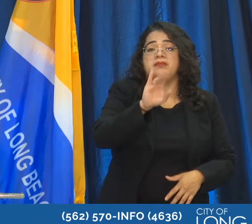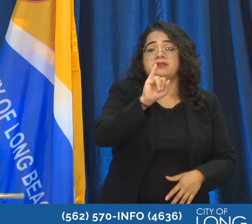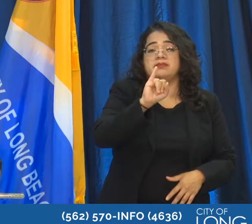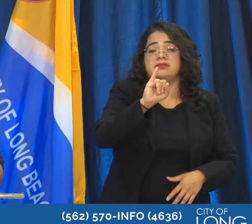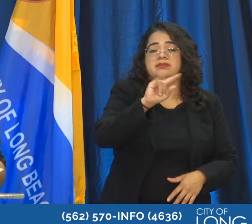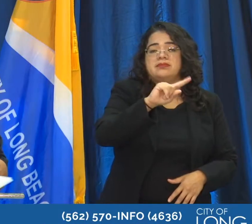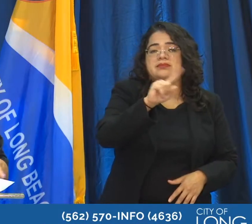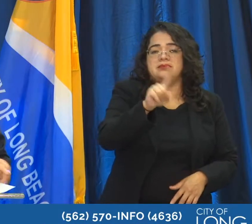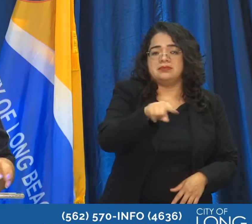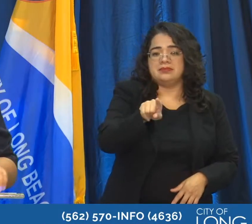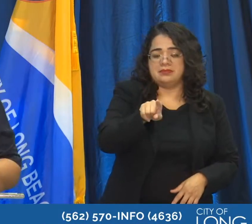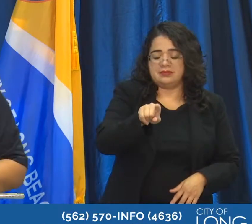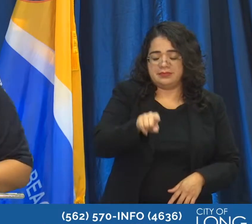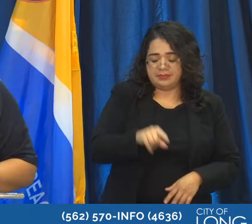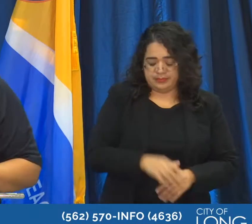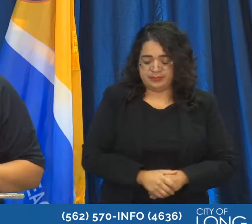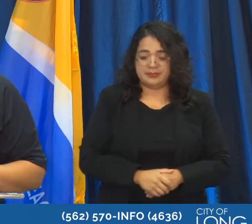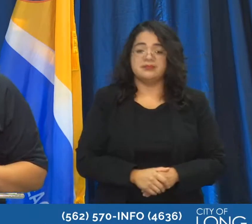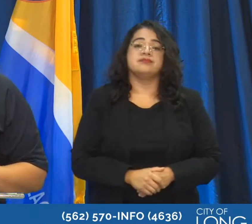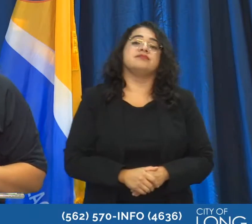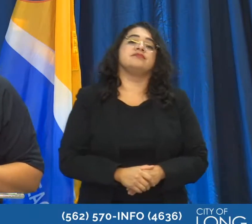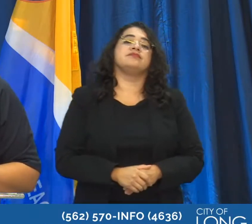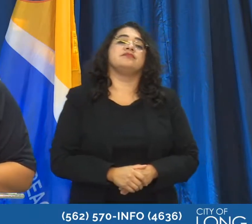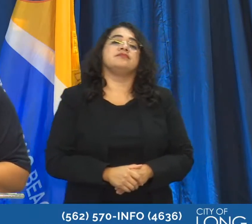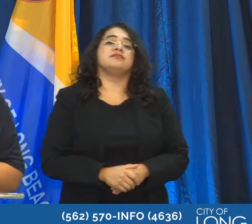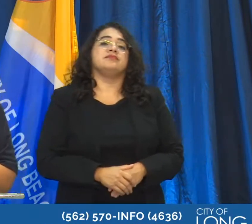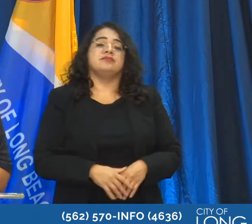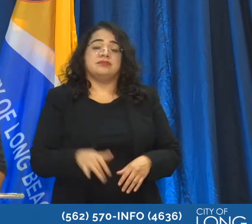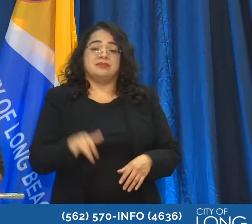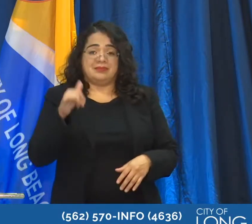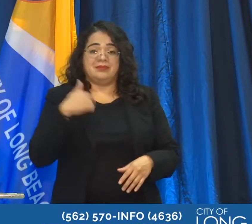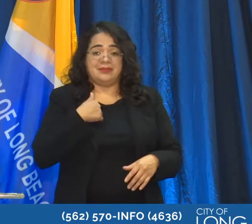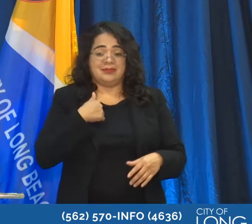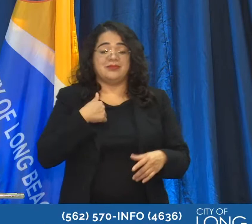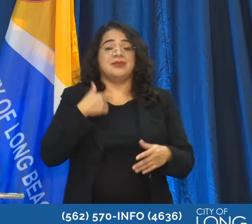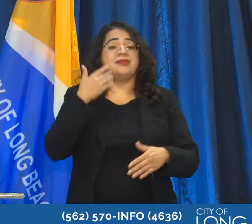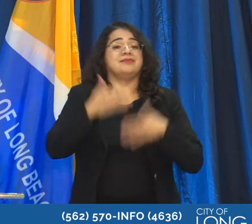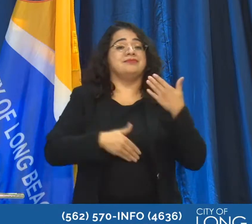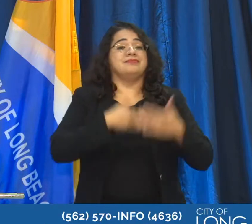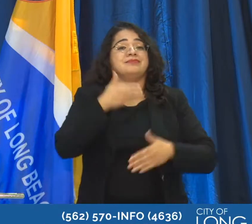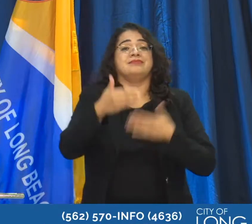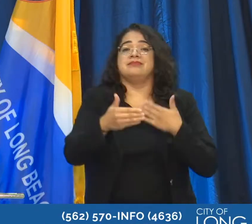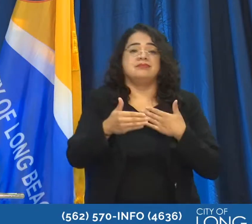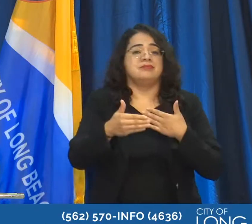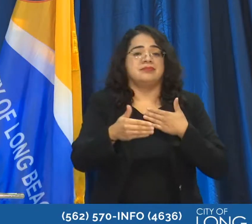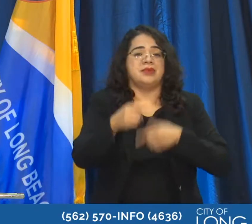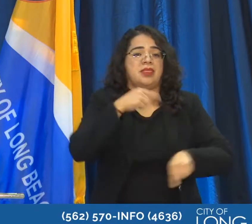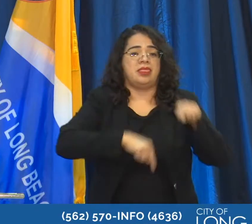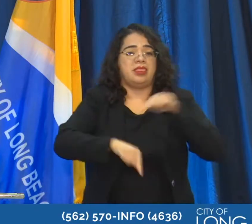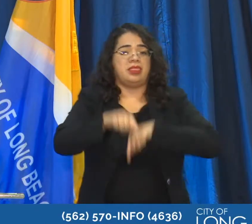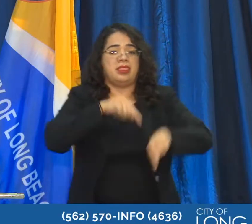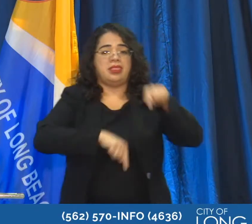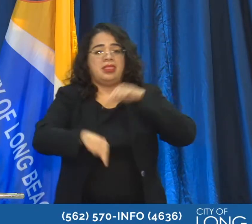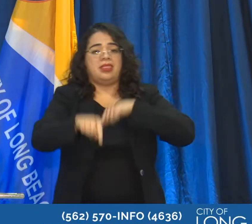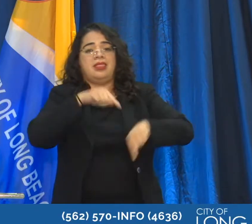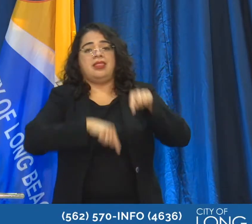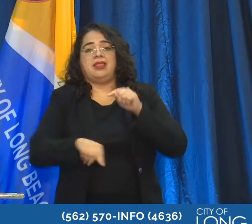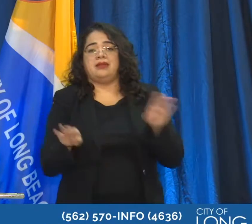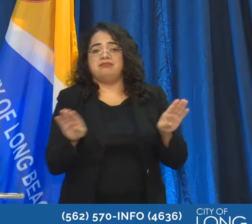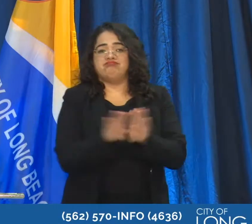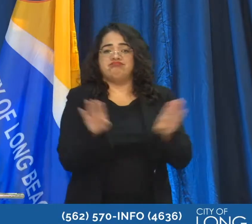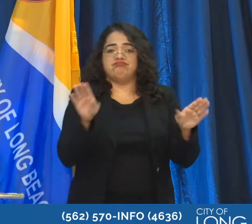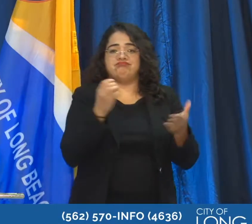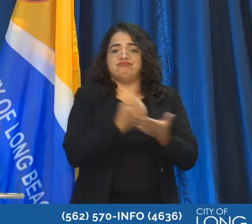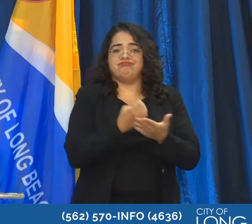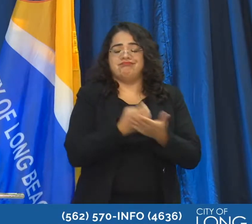562-570-4BIZ. Entendemos que este revés afectará a muchos de nuestros negocios en la ciudad. Sin embargo, debemos continuar siguiendo